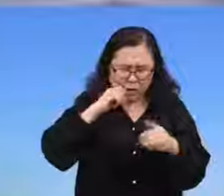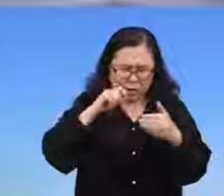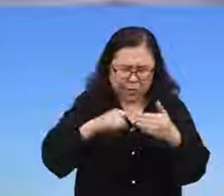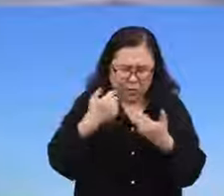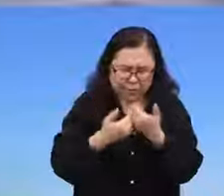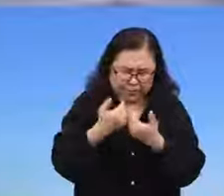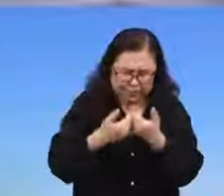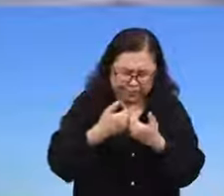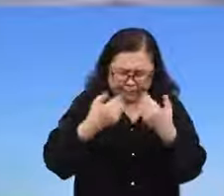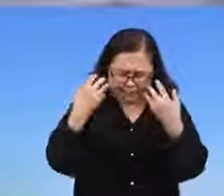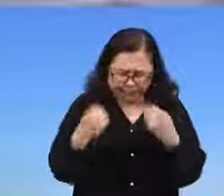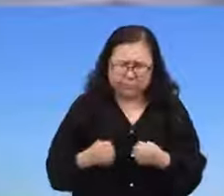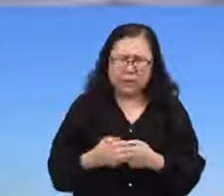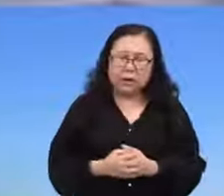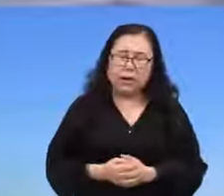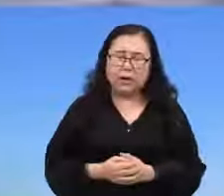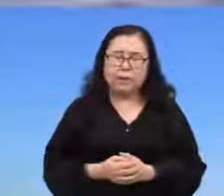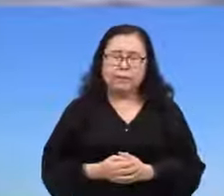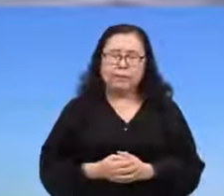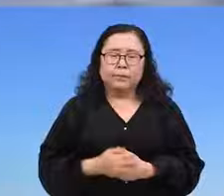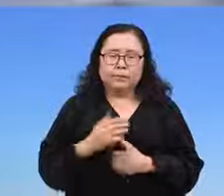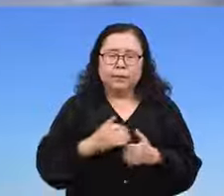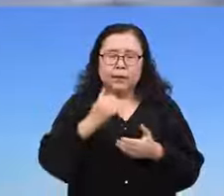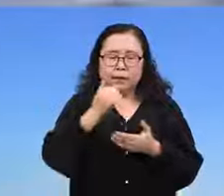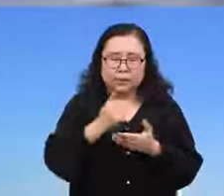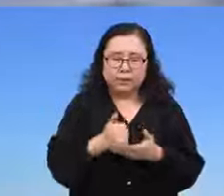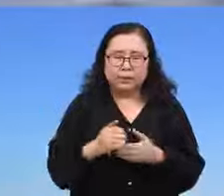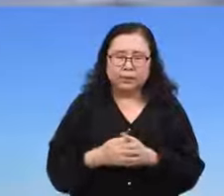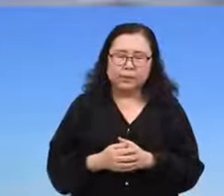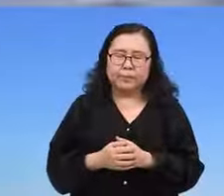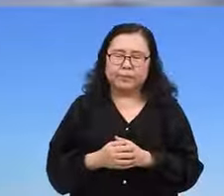속에 갈등이 많았습니다. 하나님,